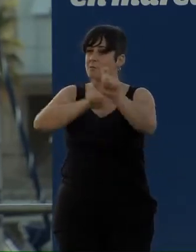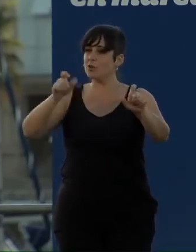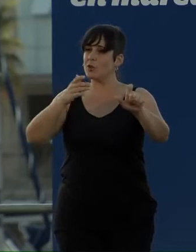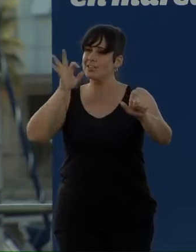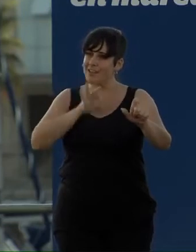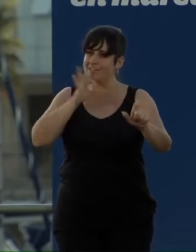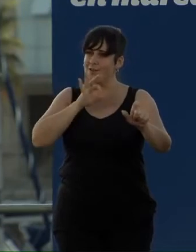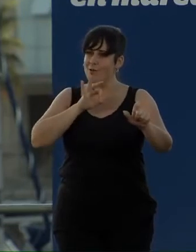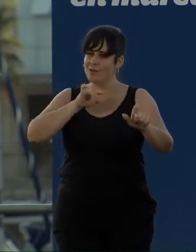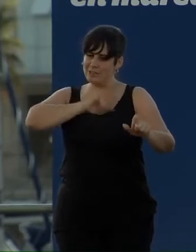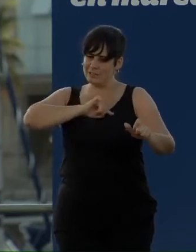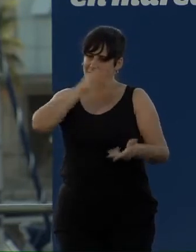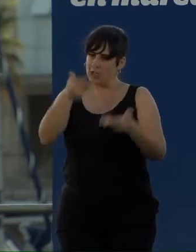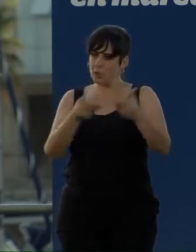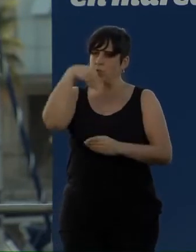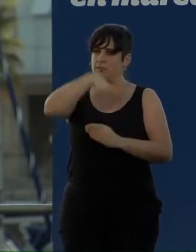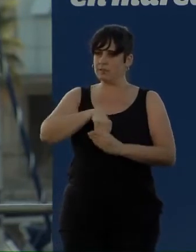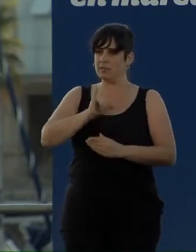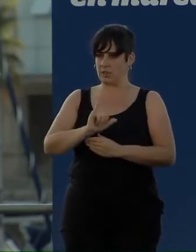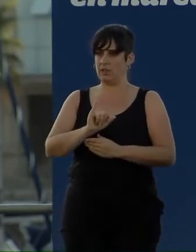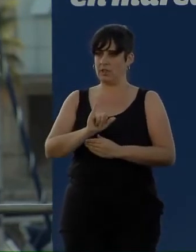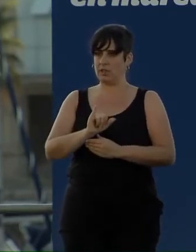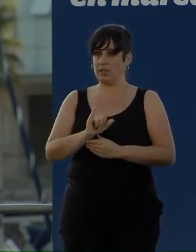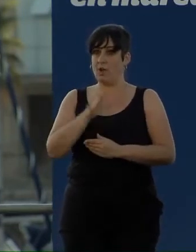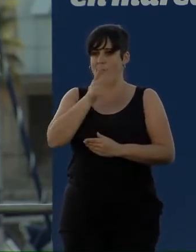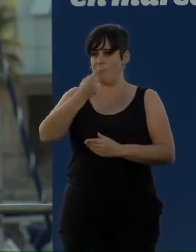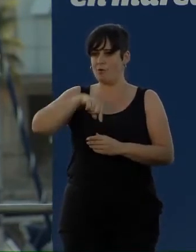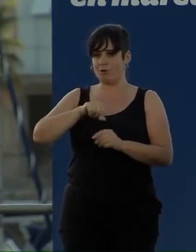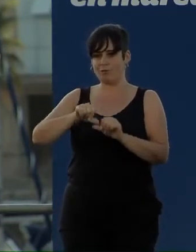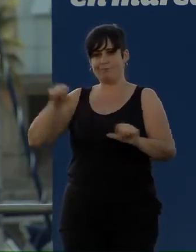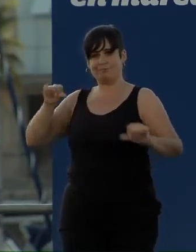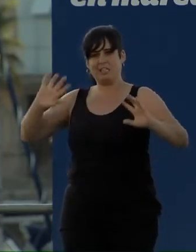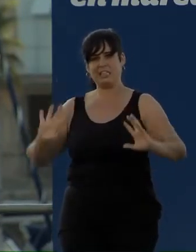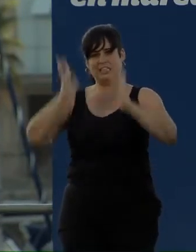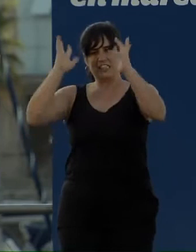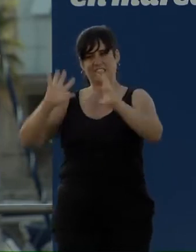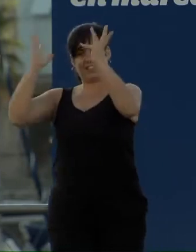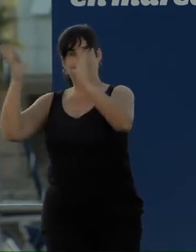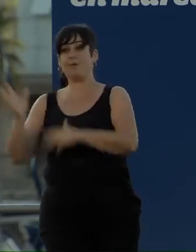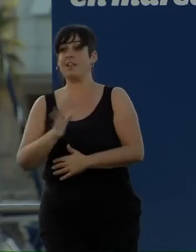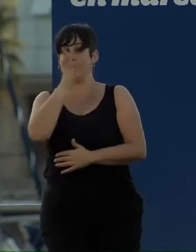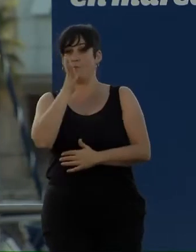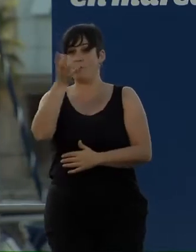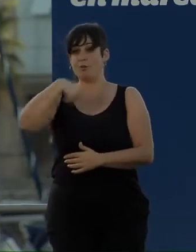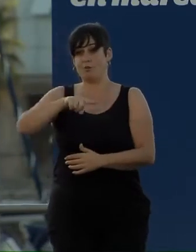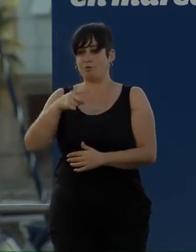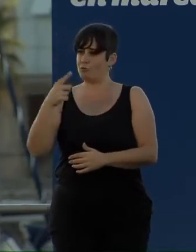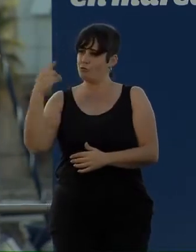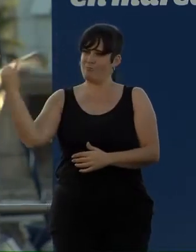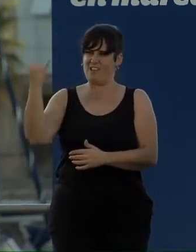pero esas yustiz sempre nos levantamos Galicia filla de Rebeldía Por eso nos revolvemos n revoltas sin mñas contraos señores